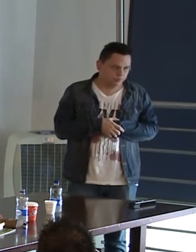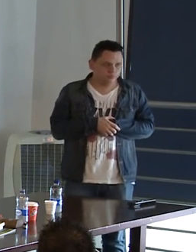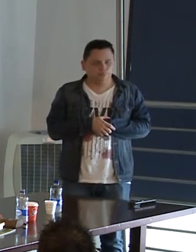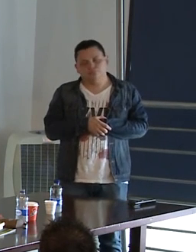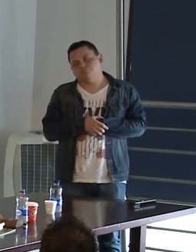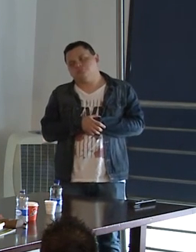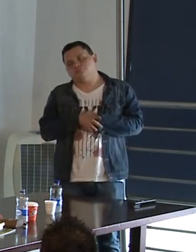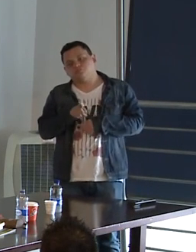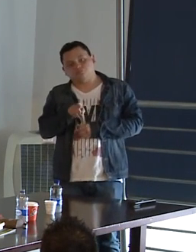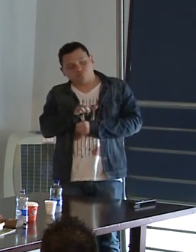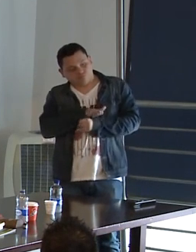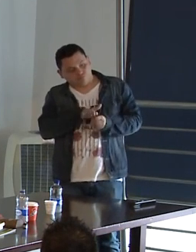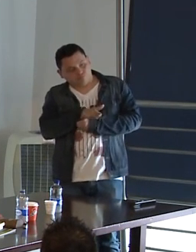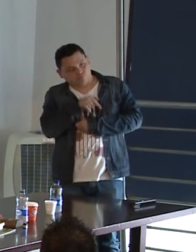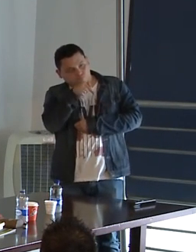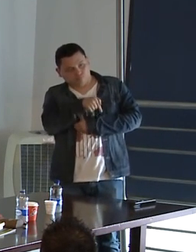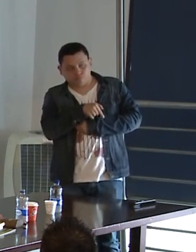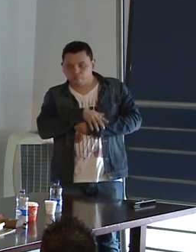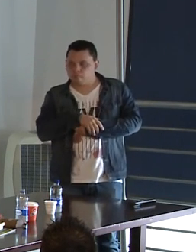En su momento